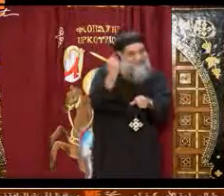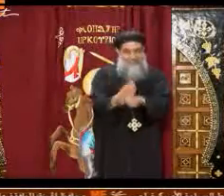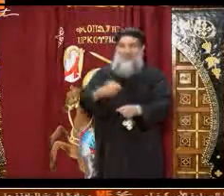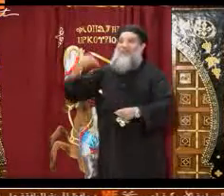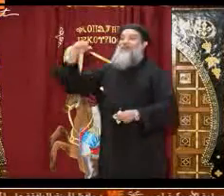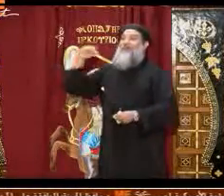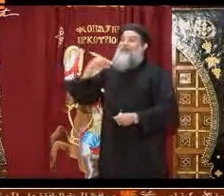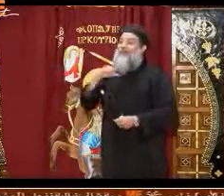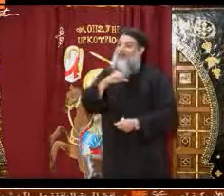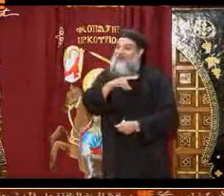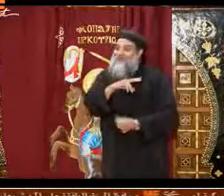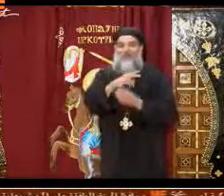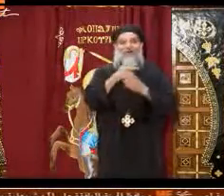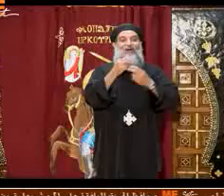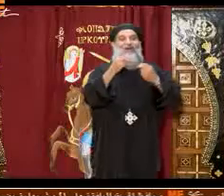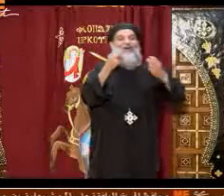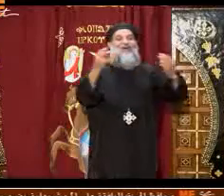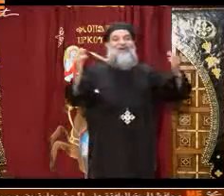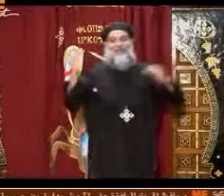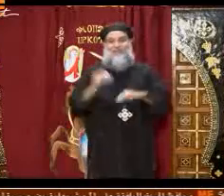الخطية خاطئة جدا.